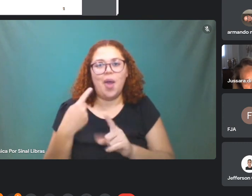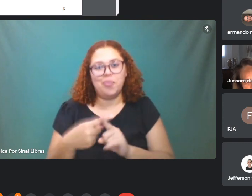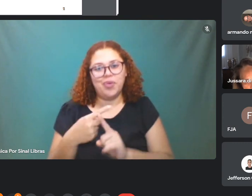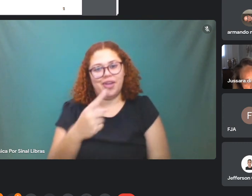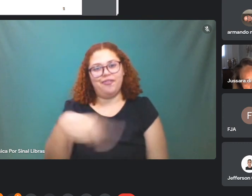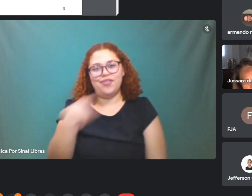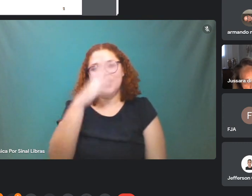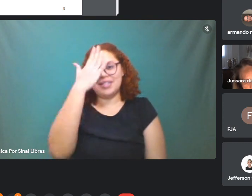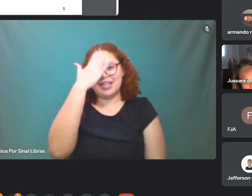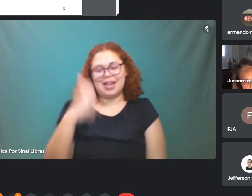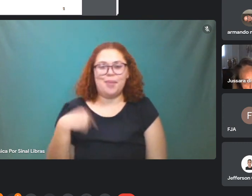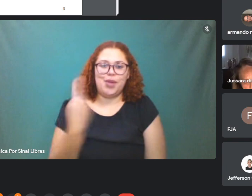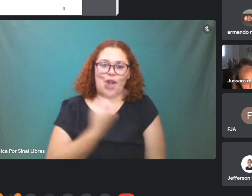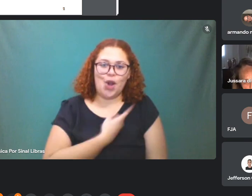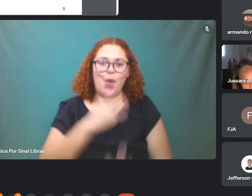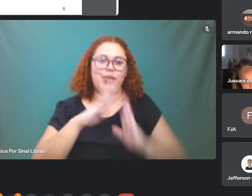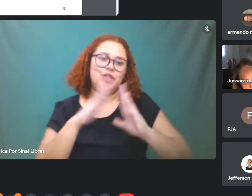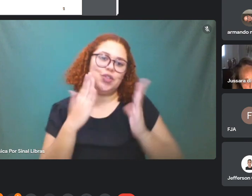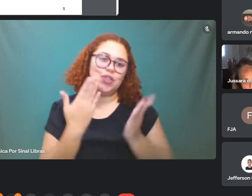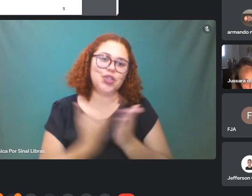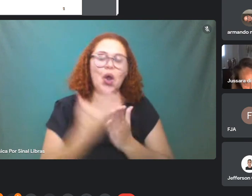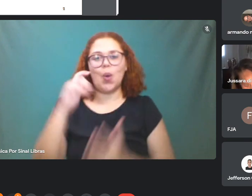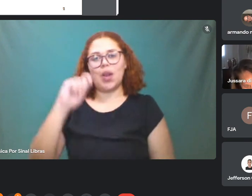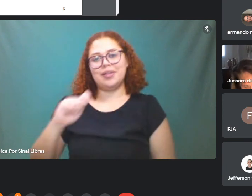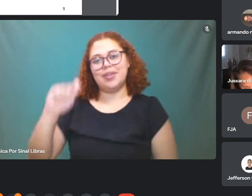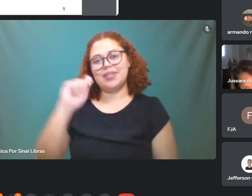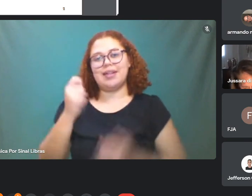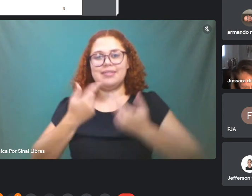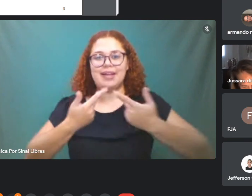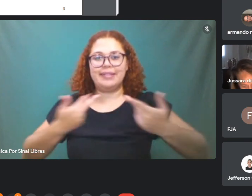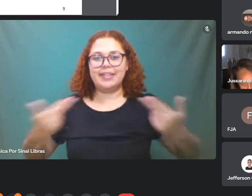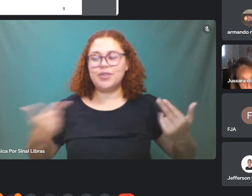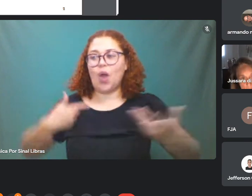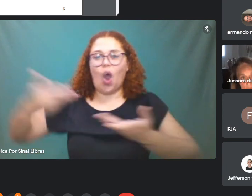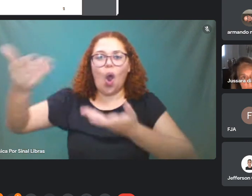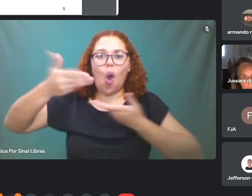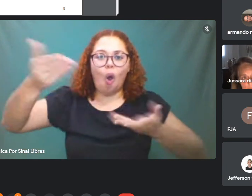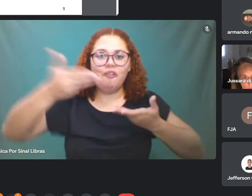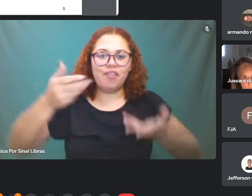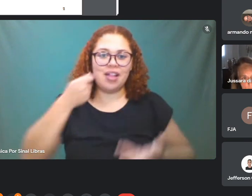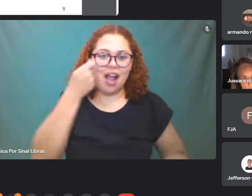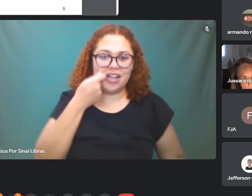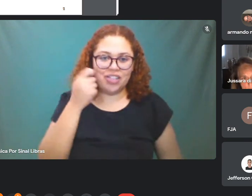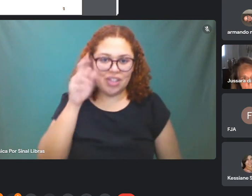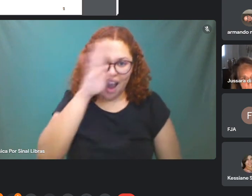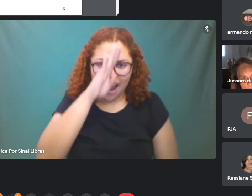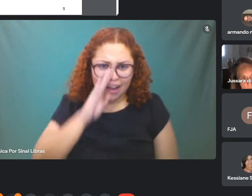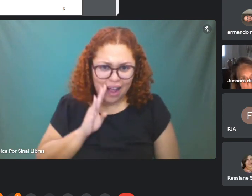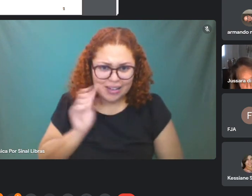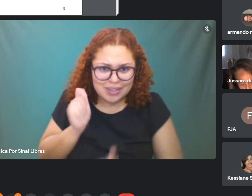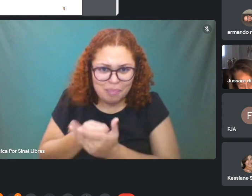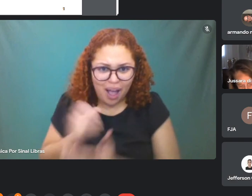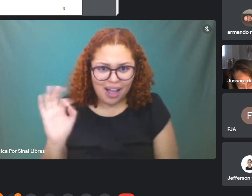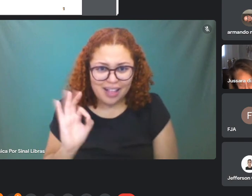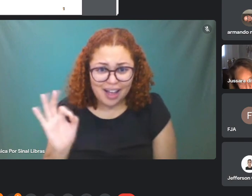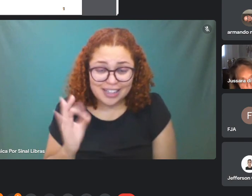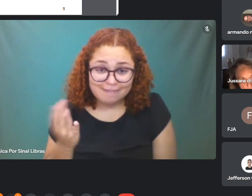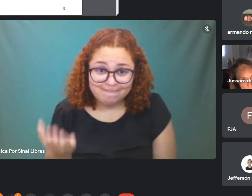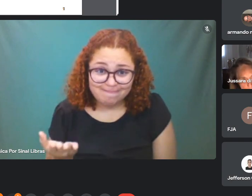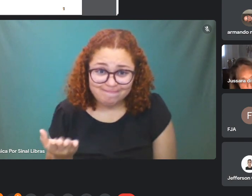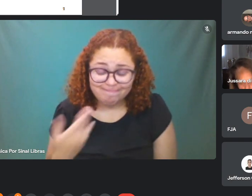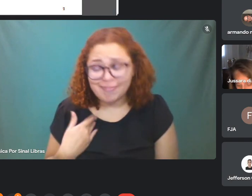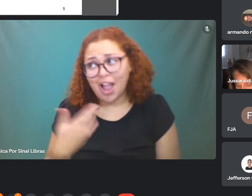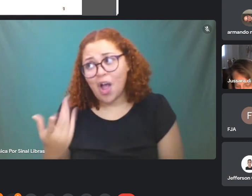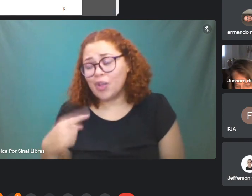os cachês, aí fica dizendo para os artistas: venham se apresentar aqui. E às vezes, né, olha, a gente não tem nenhum real, mas vem mesmo